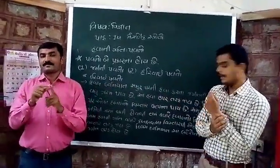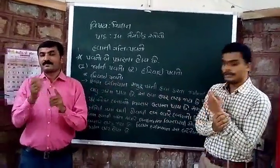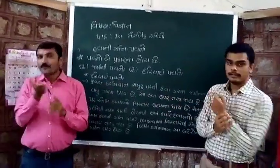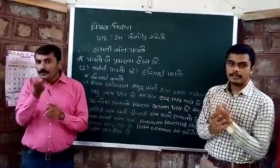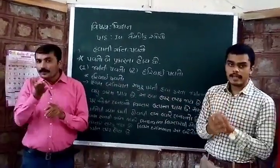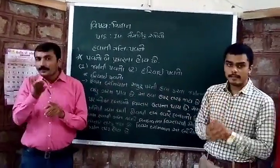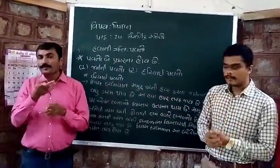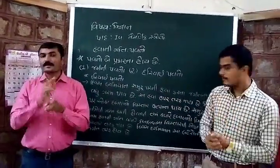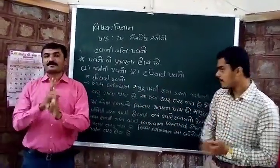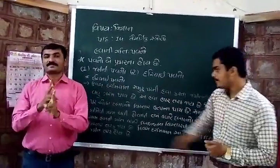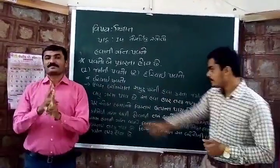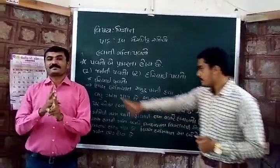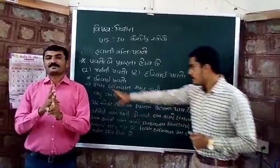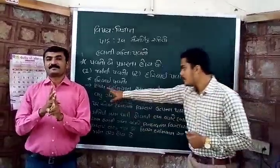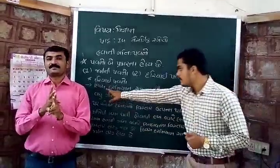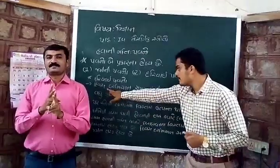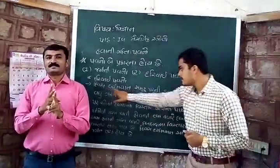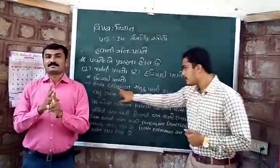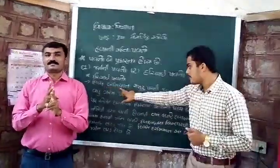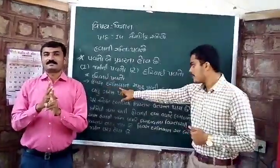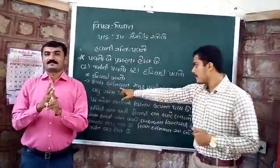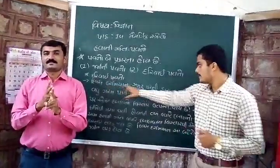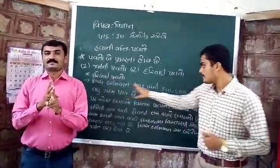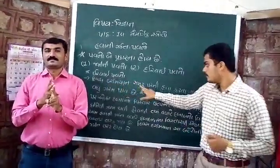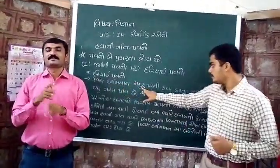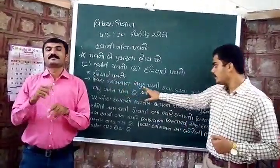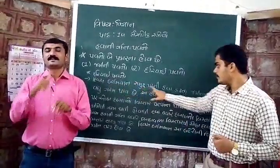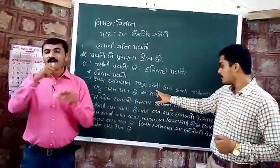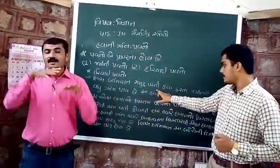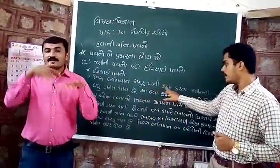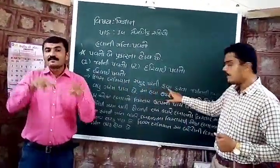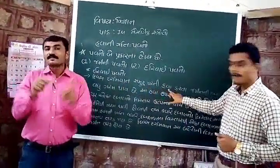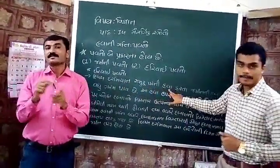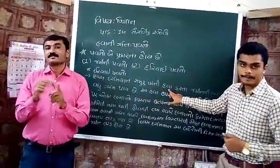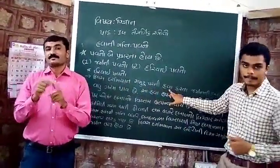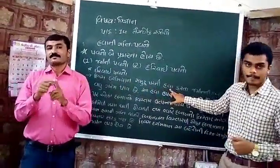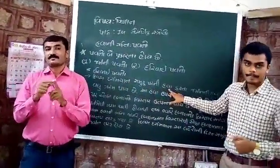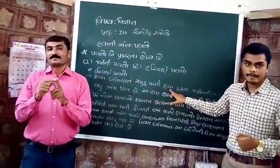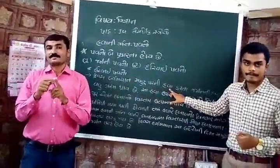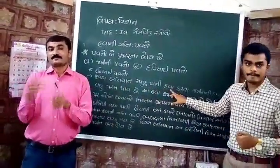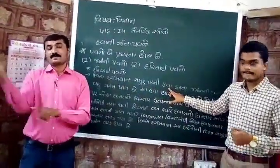હવે દરિયા પવનમાં દિવસ દરમિયાન સમુદ્ર પરની હવા